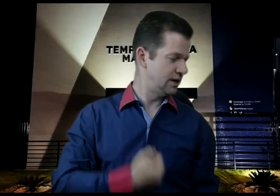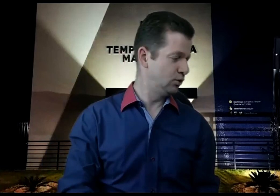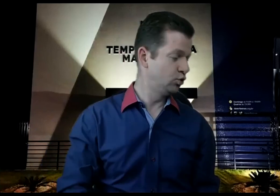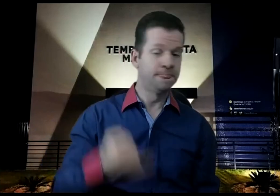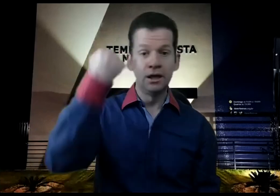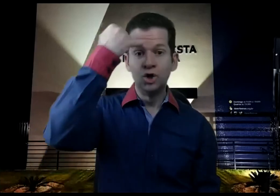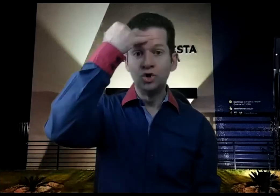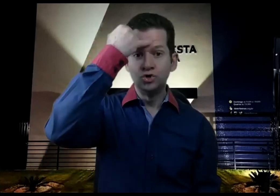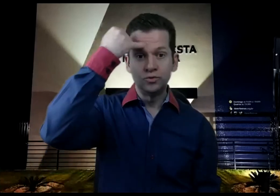Certo?